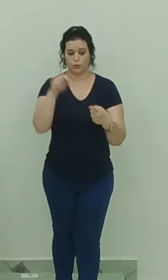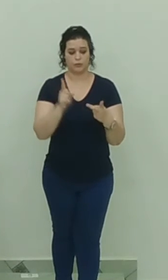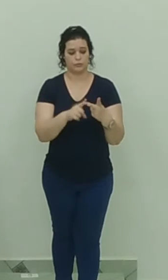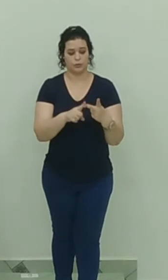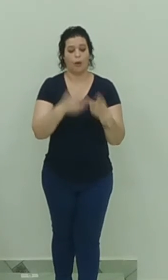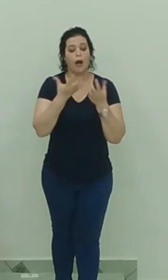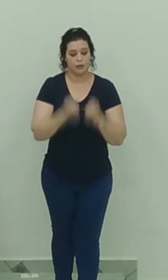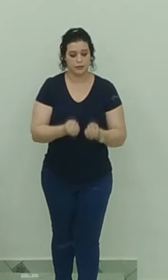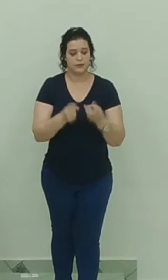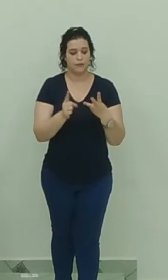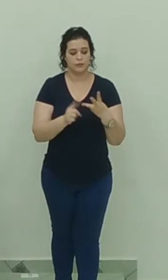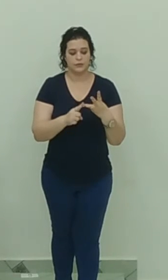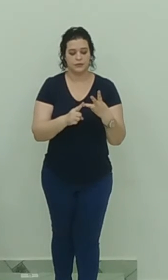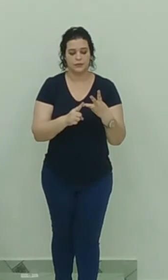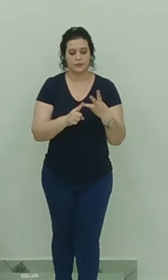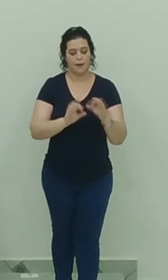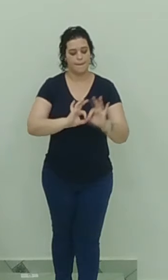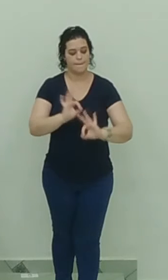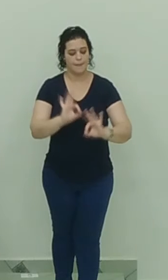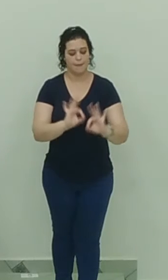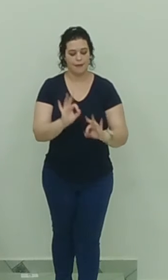e decisão gera ação.